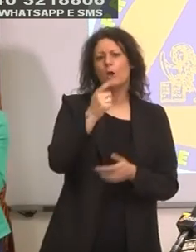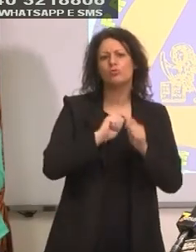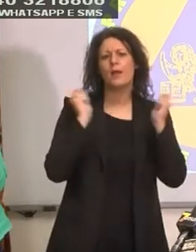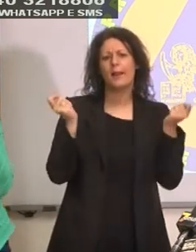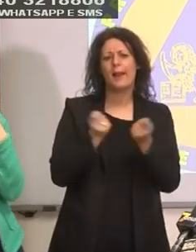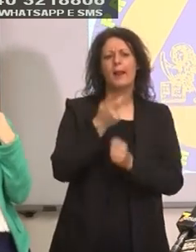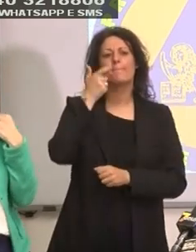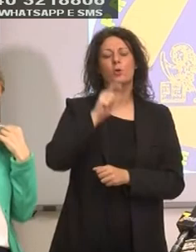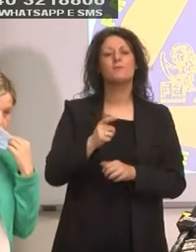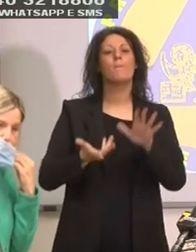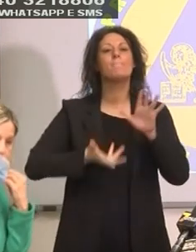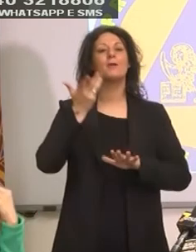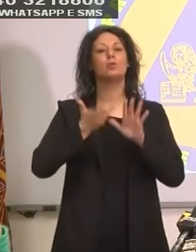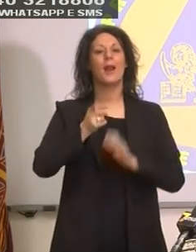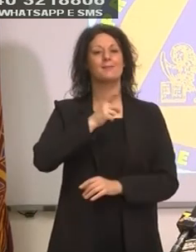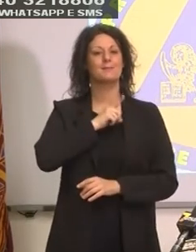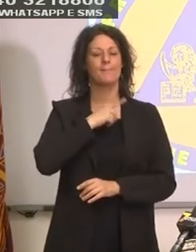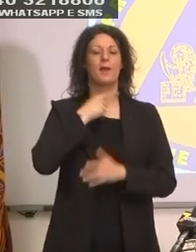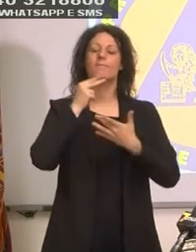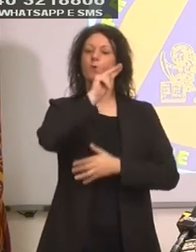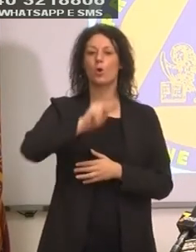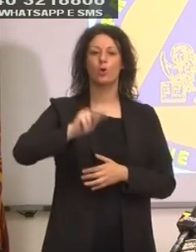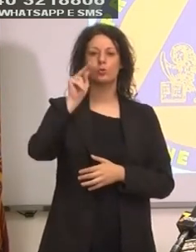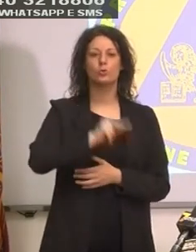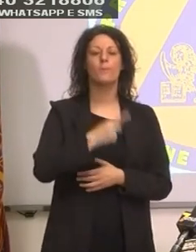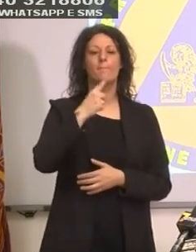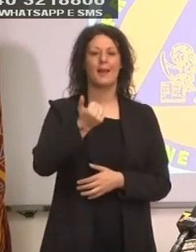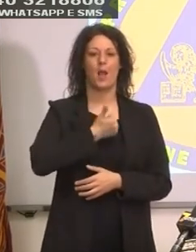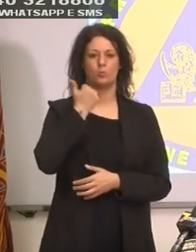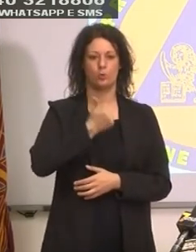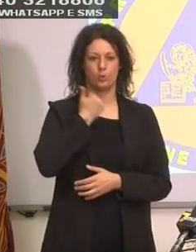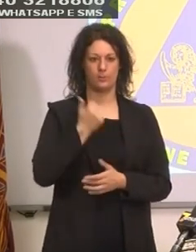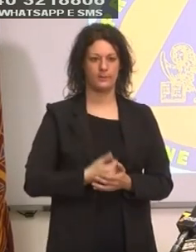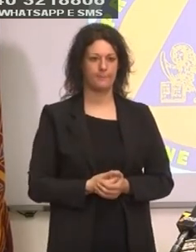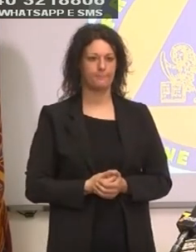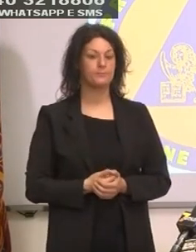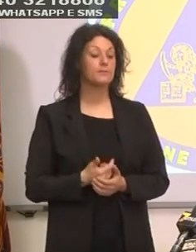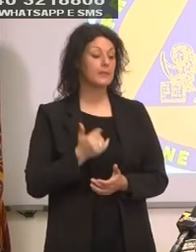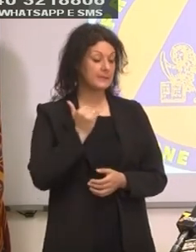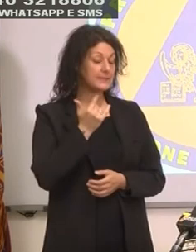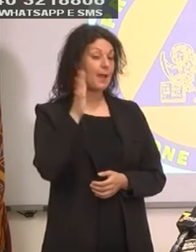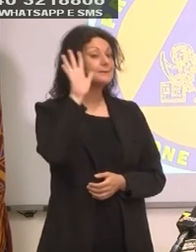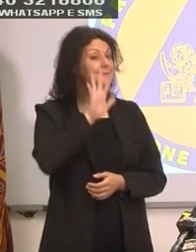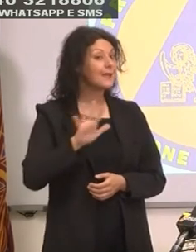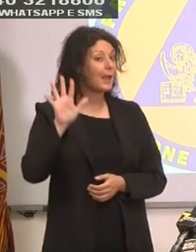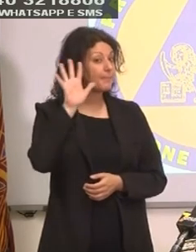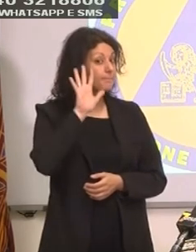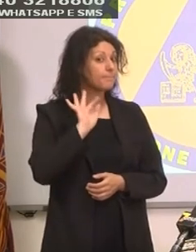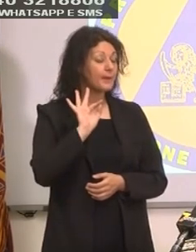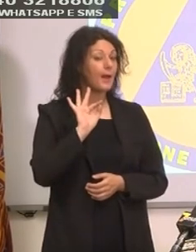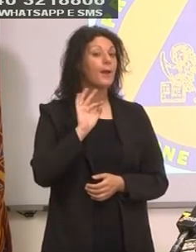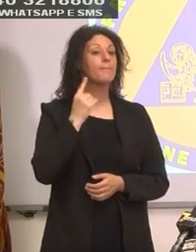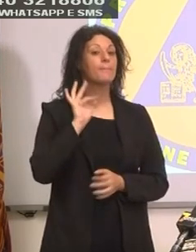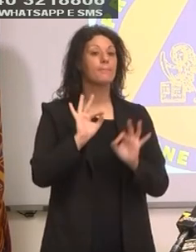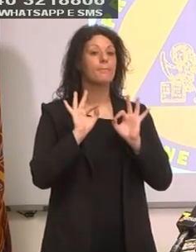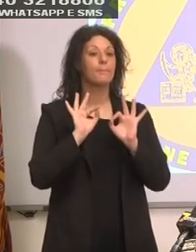ha votato per l'autonomia. Certo, Presidente, ma l'impressione è che forse tra i primi a non rispettare i veneti, dal punto di vista dell'autonomia,